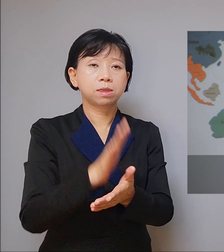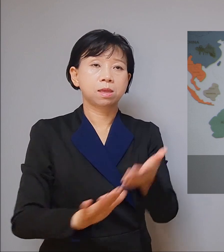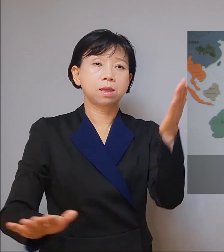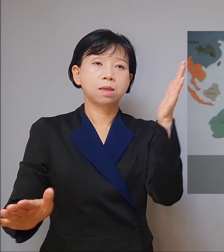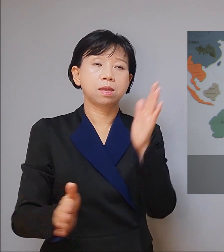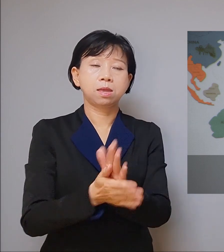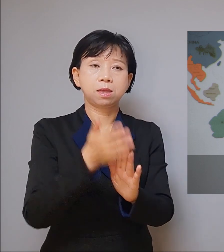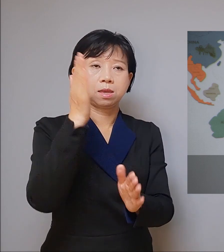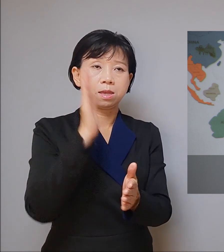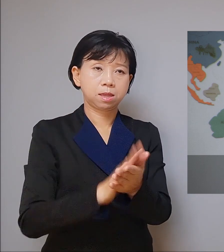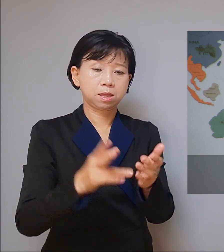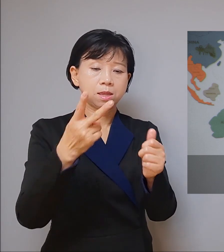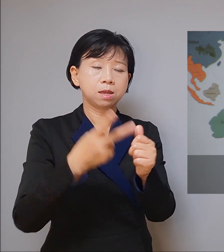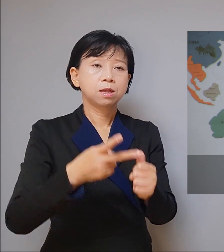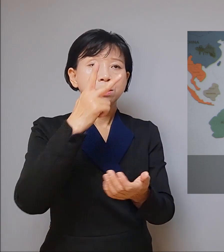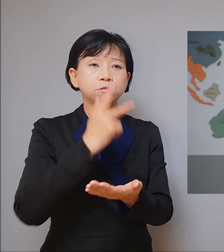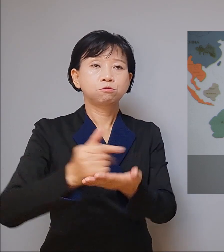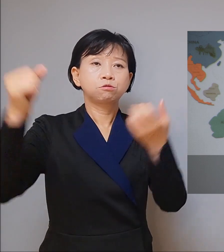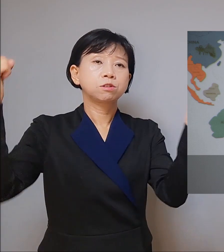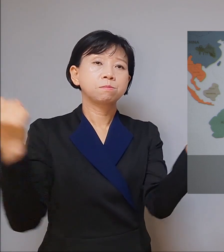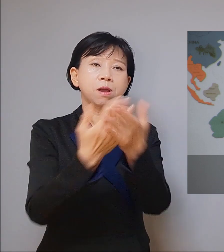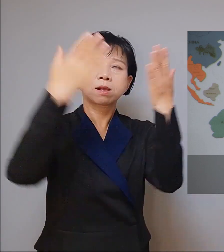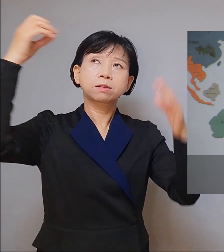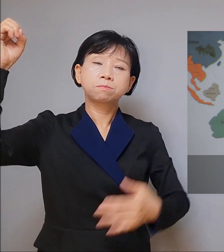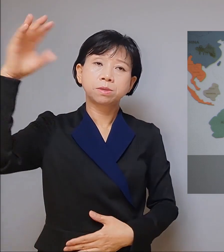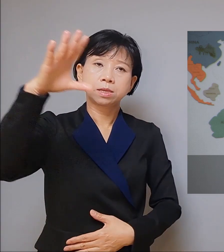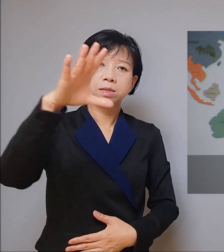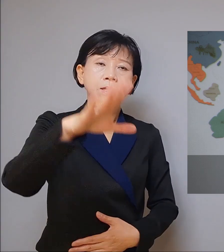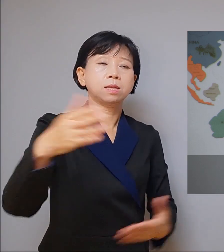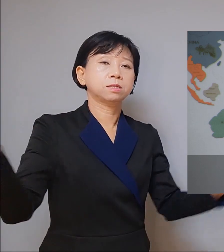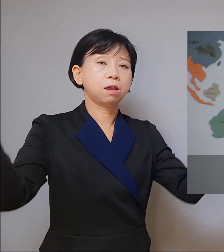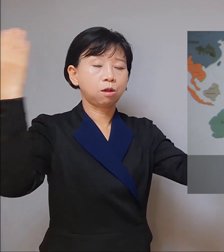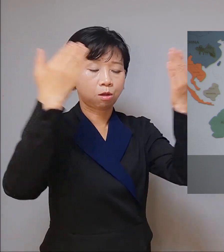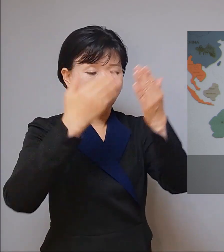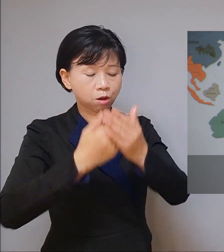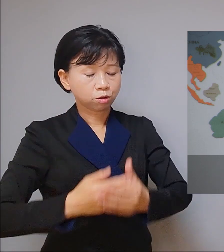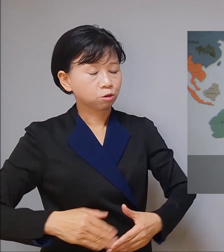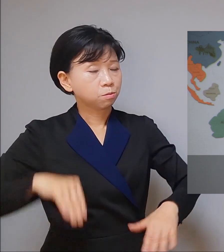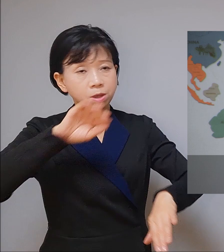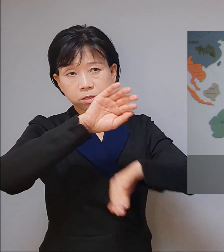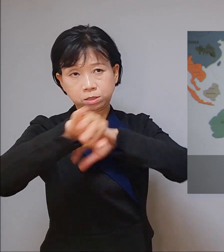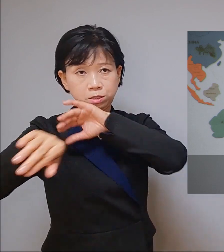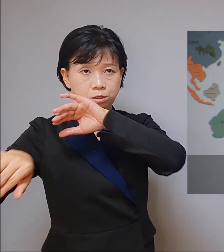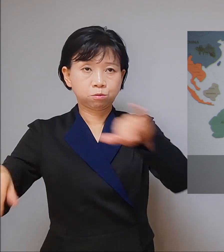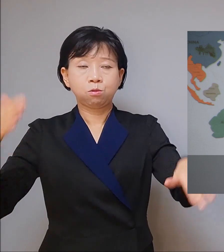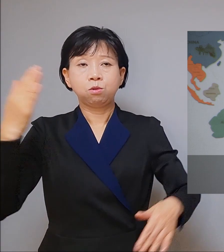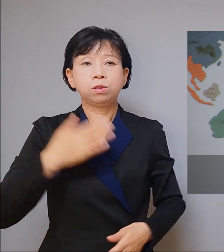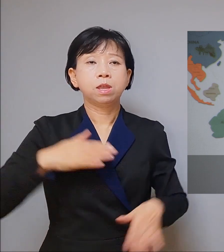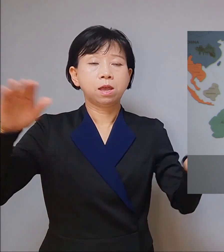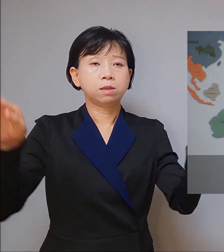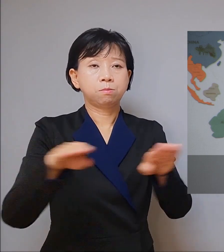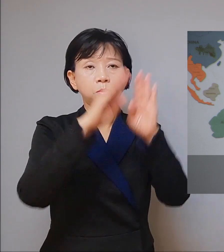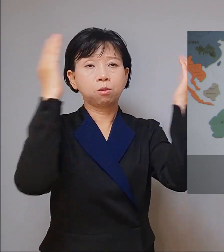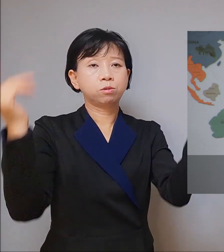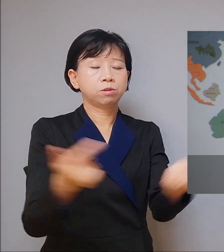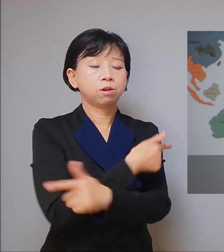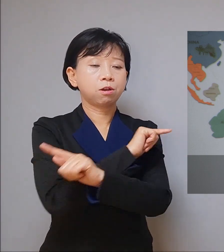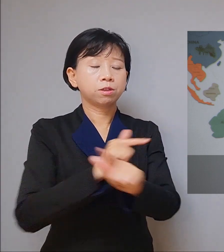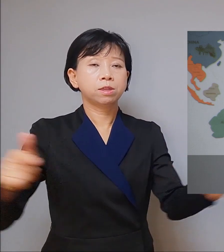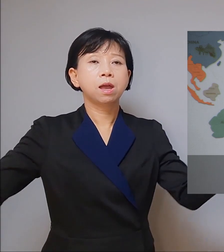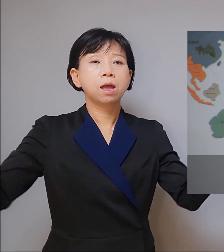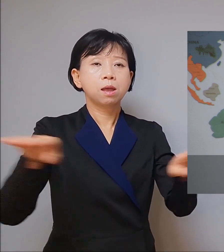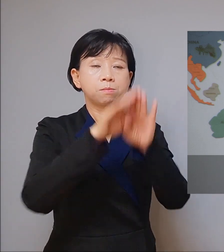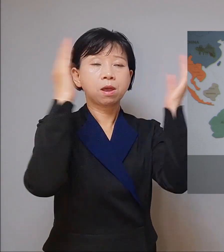정죄함 없겠네. 주님 밝은 빛 되사 어둠의 증인 나의